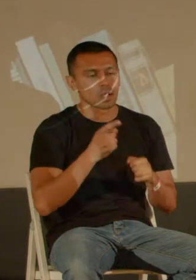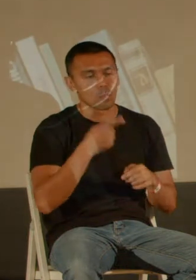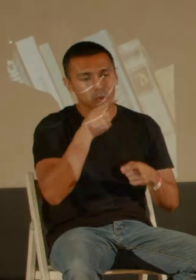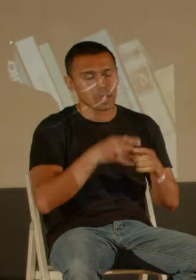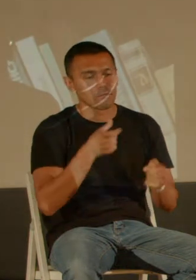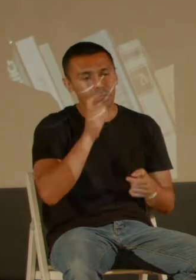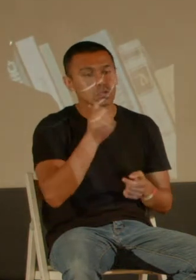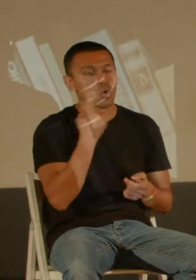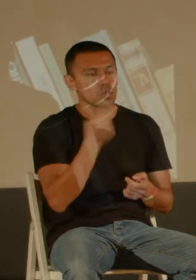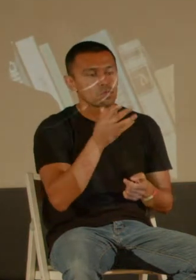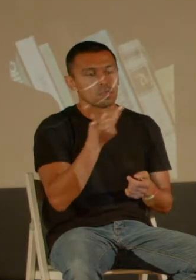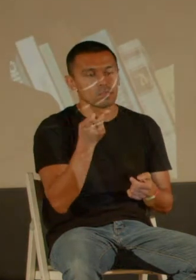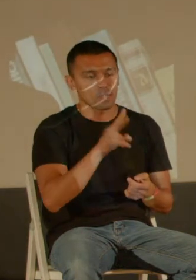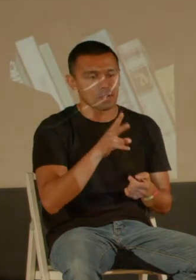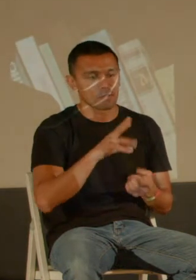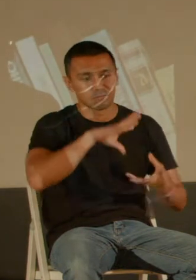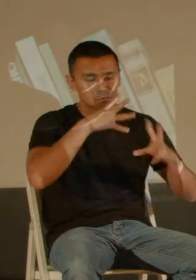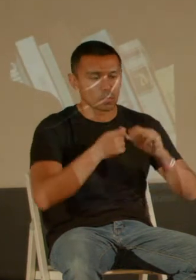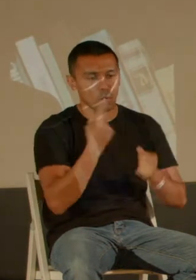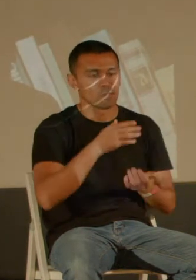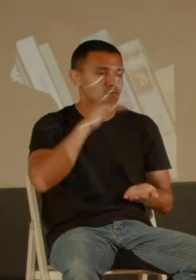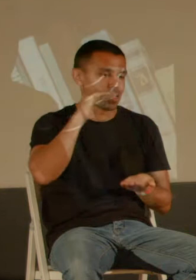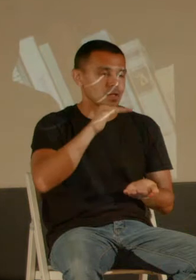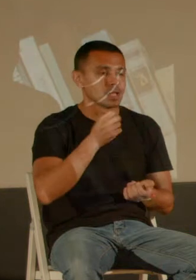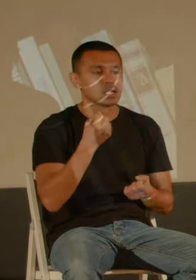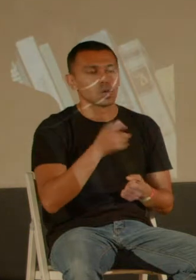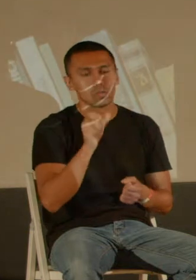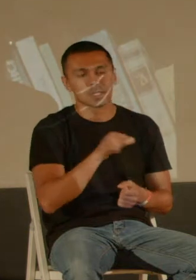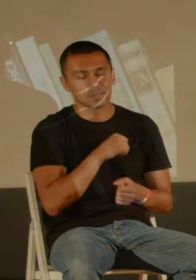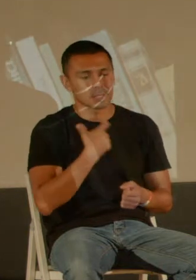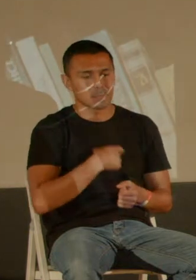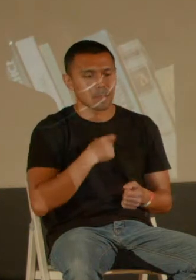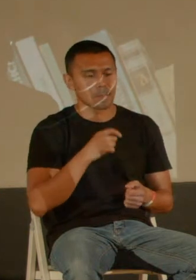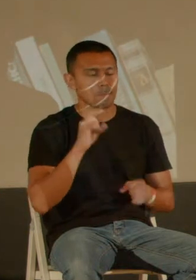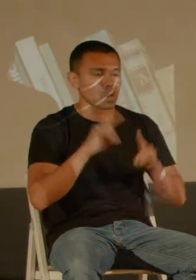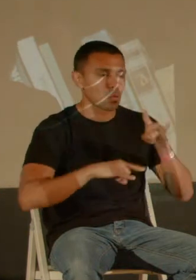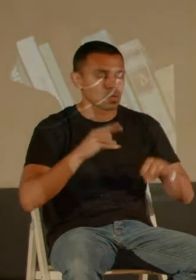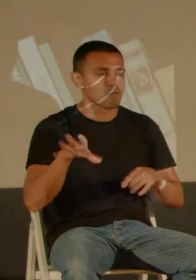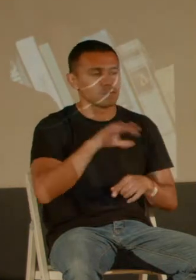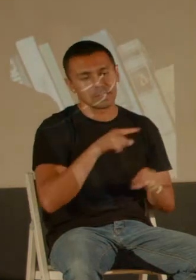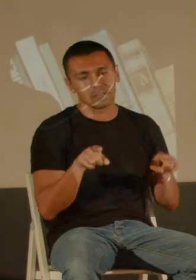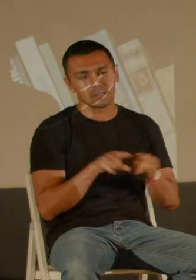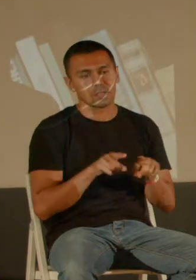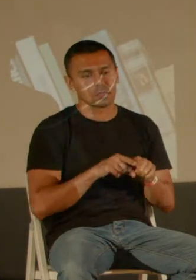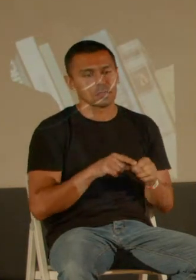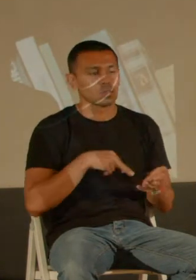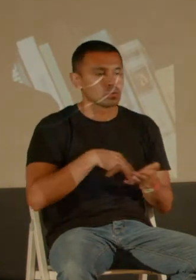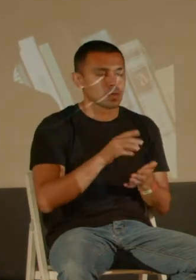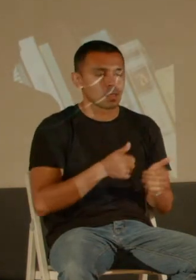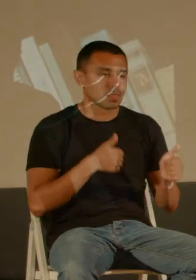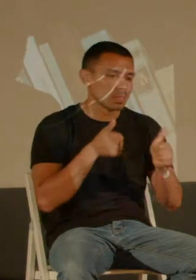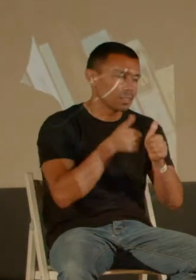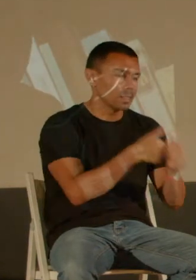Я вип'ю ще один, і вони два в сумі як один великий. Наскільки людина сама себе переконує. І всі теж ідуть на